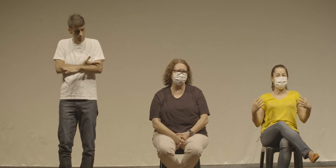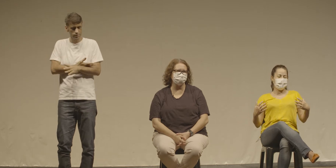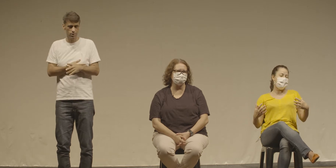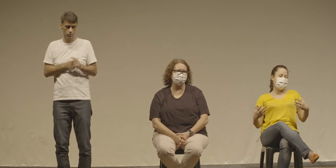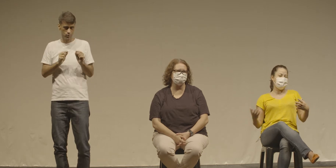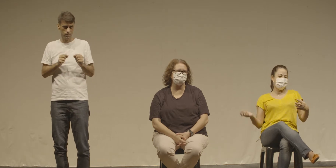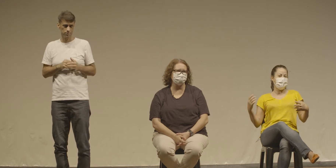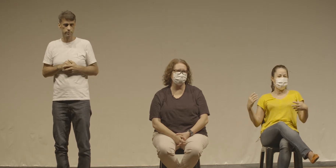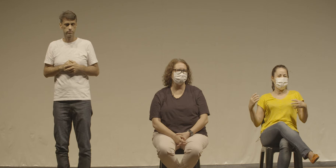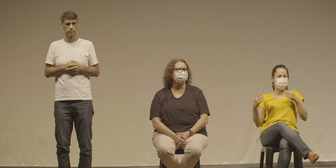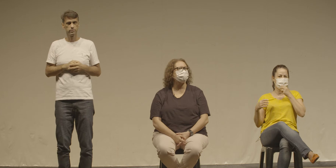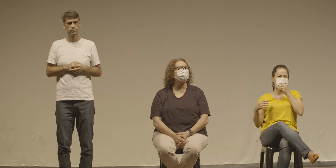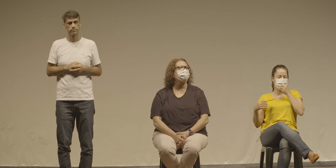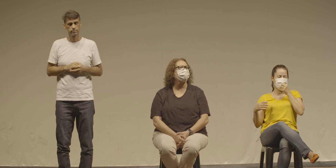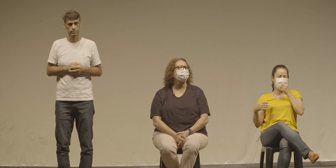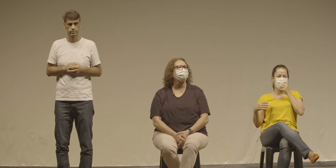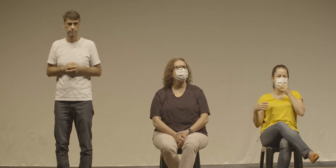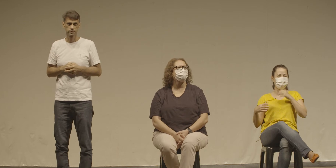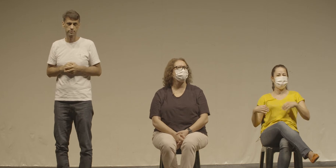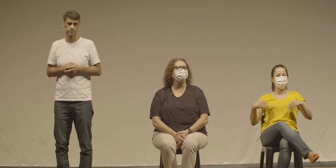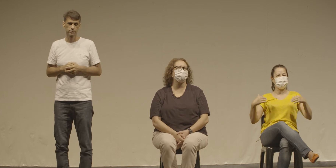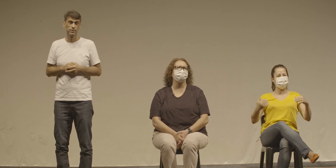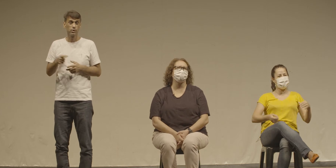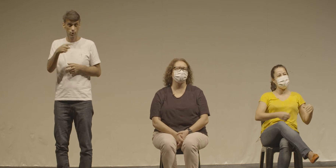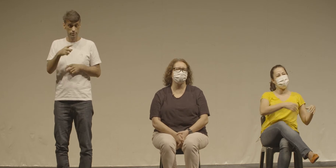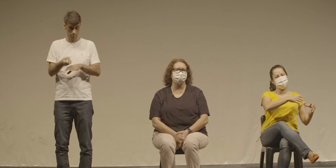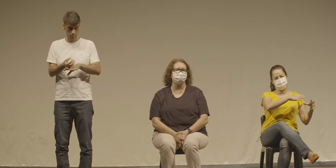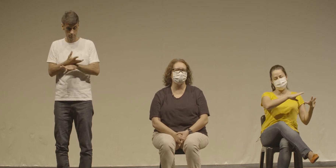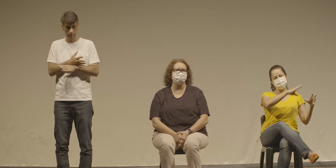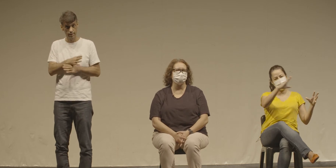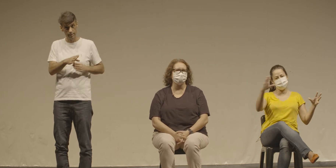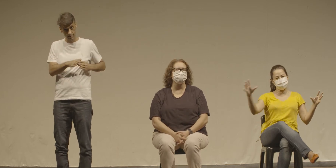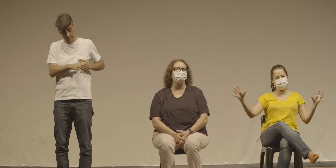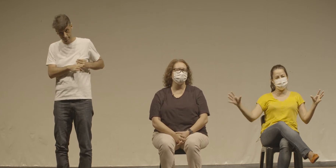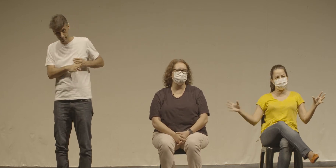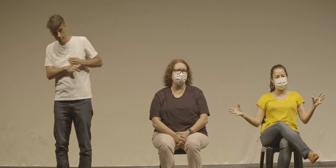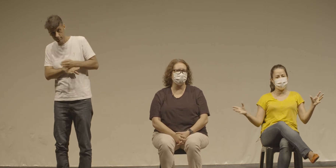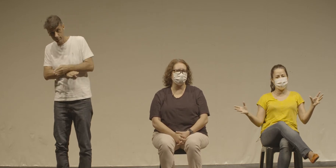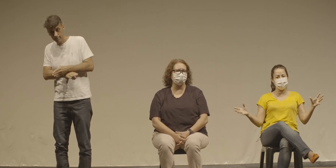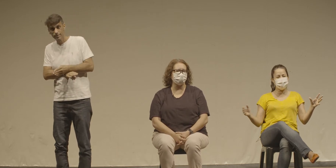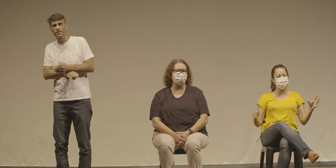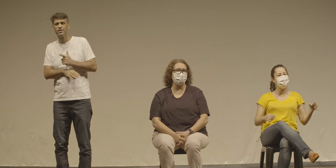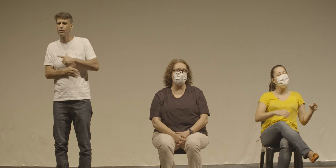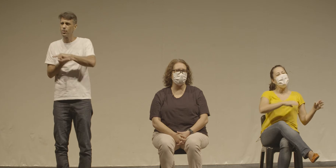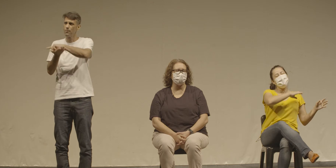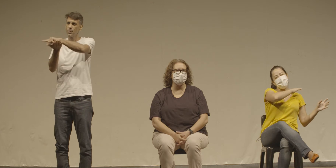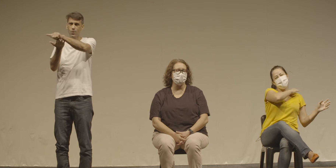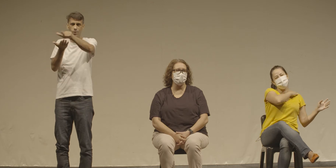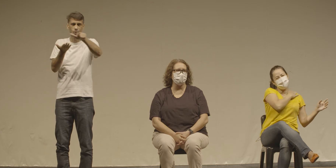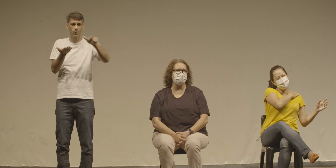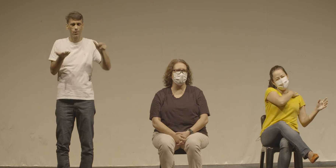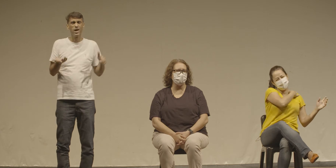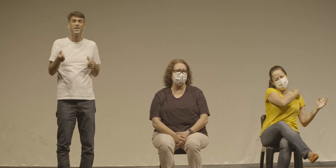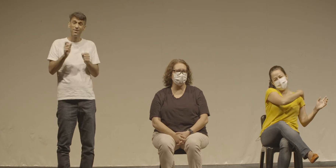A ideia inicial nossa como direção era quando ela entrasse, né, você vê que o Ibirapuera está vazio, e aí